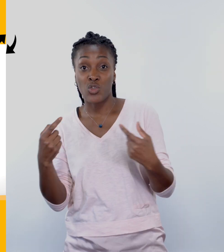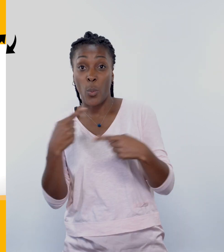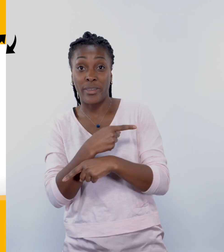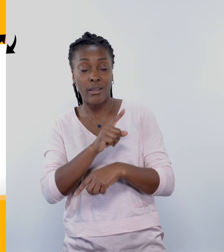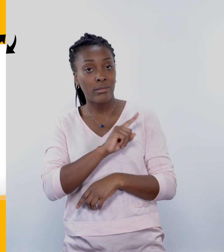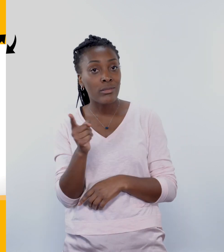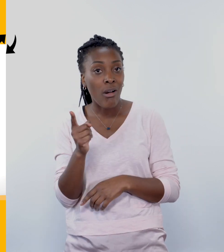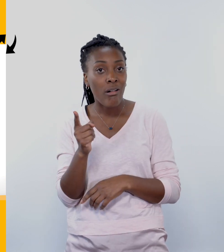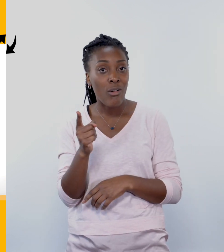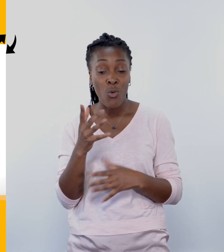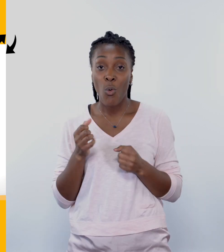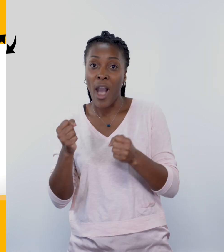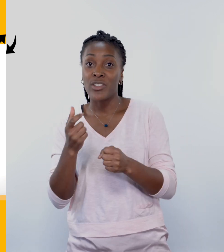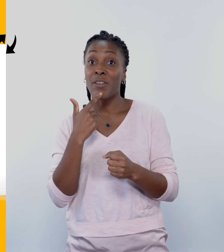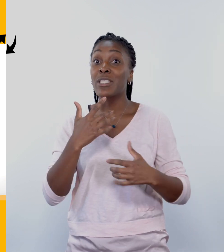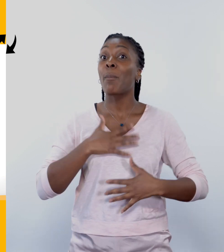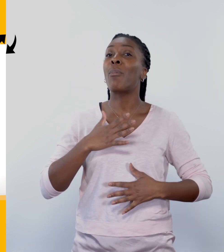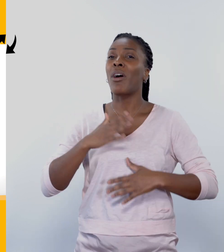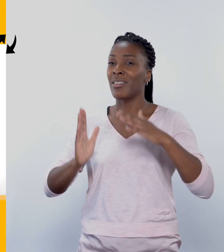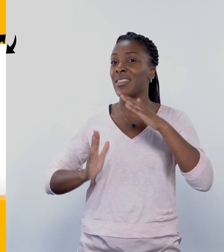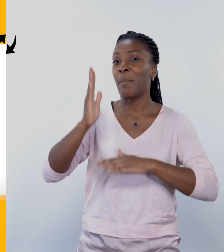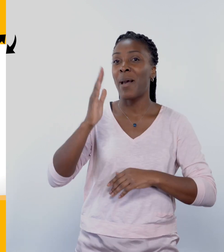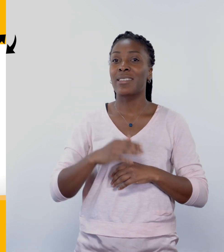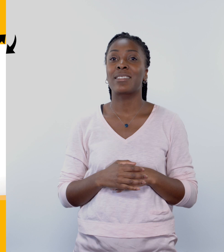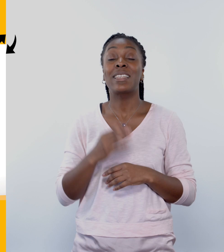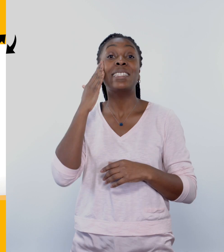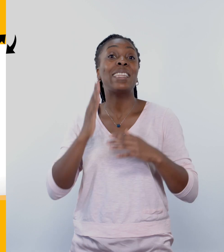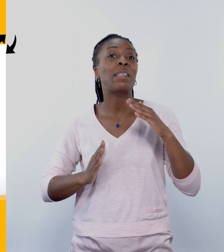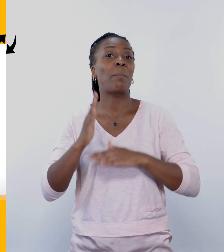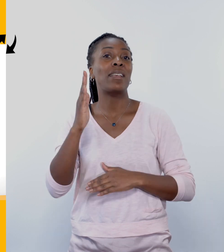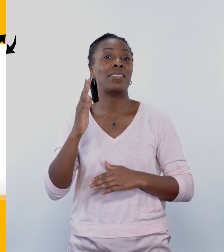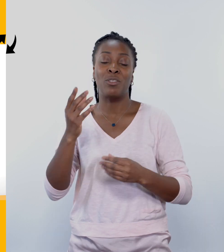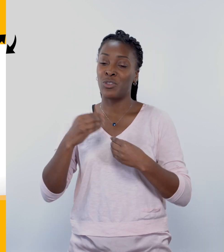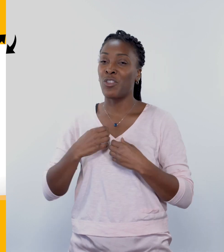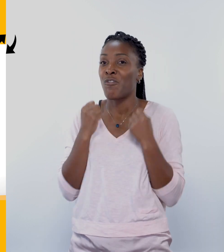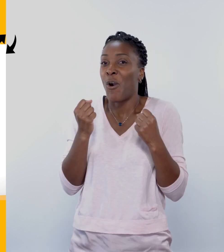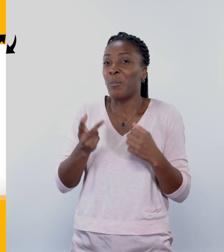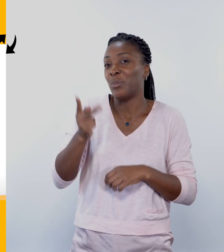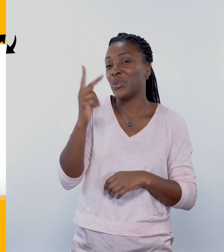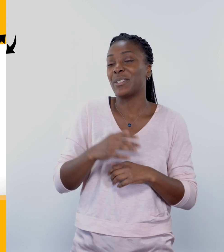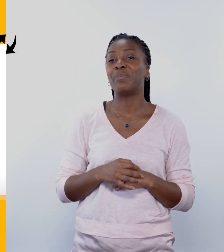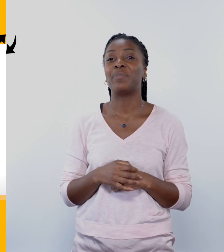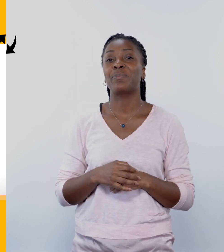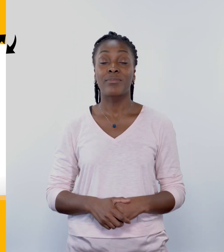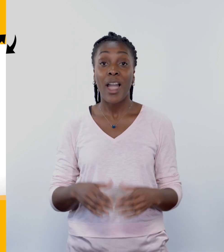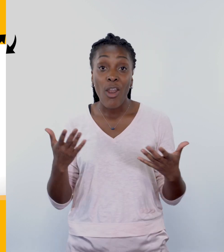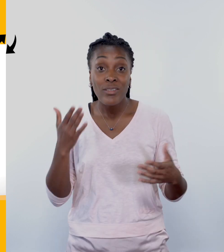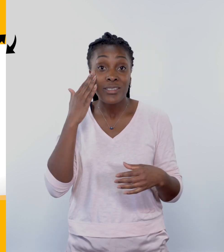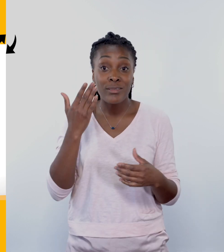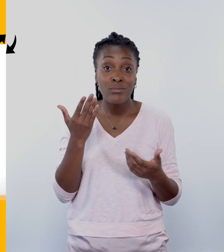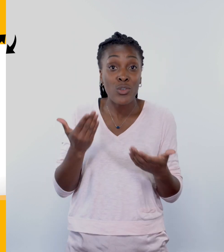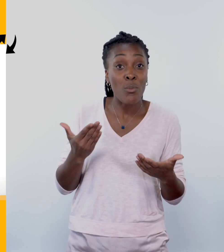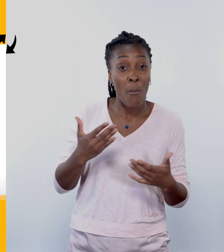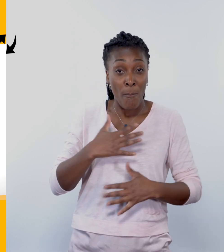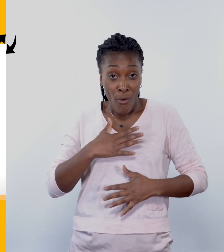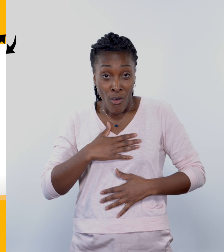de dépasser sa peur. Et n'oublie pas que quand tu dépasses ta peur, tu en sors plus fort. Alors, si tu as quelque chose qui te fait peur en ce